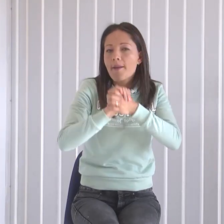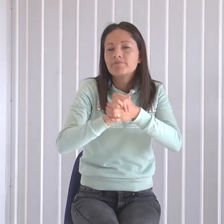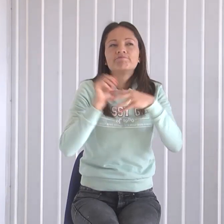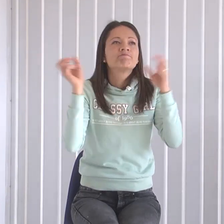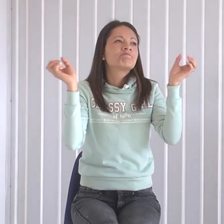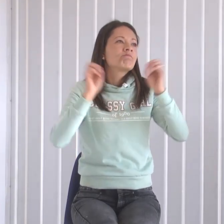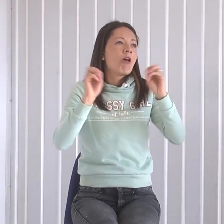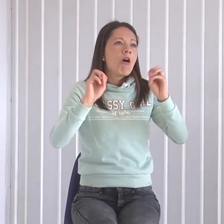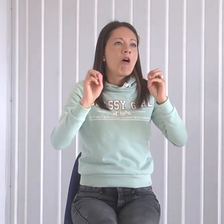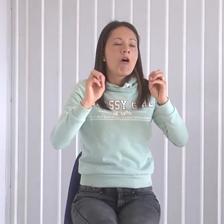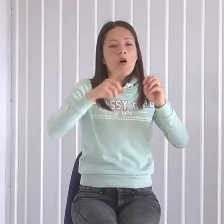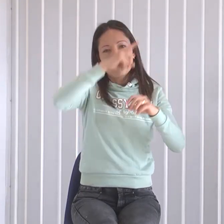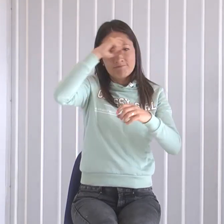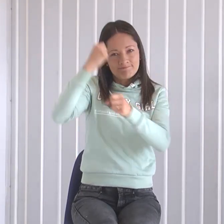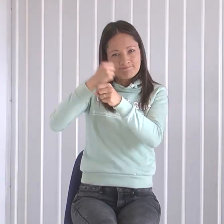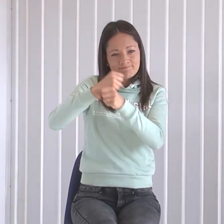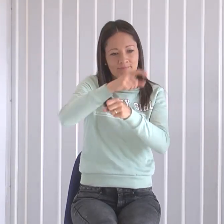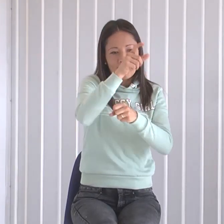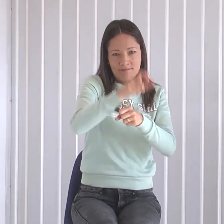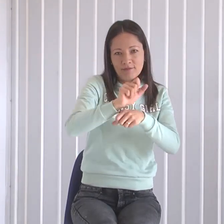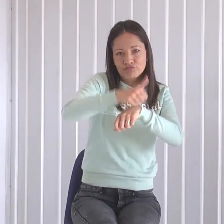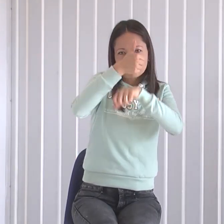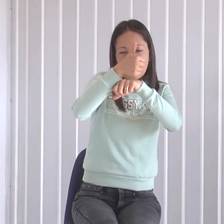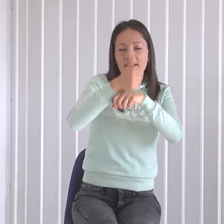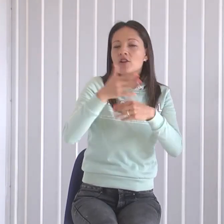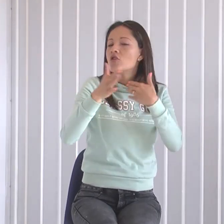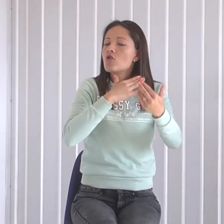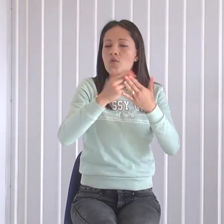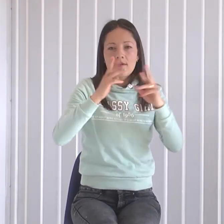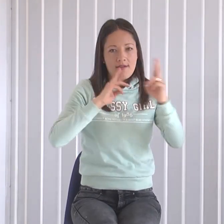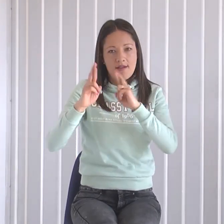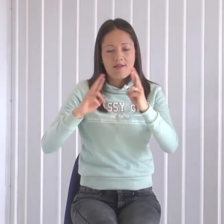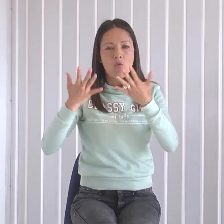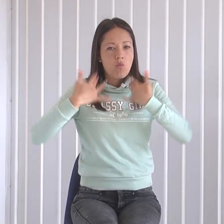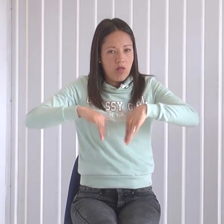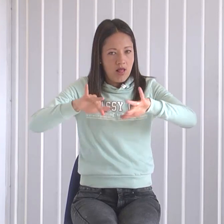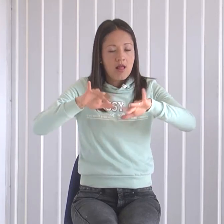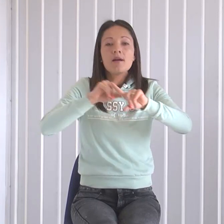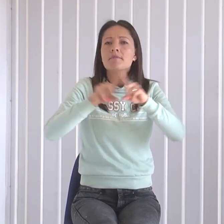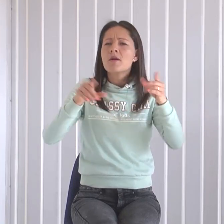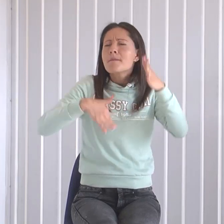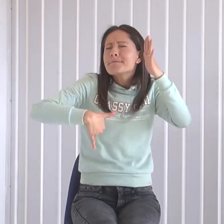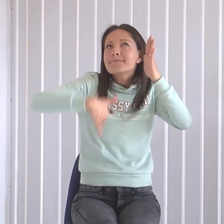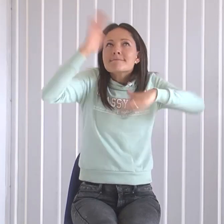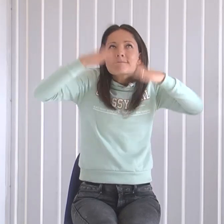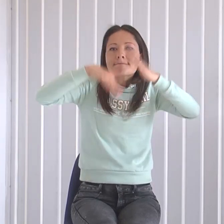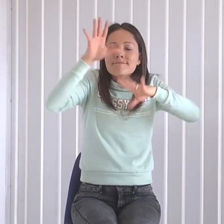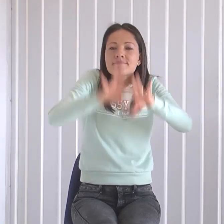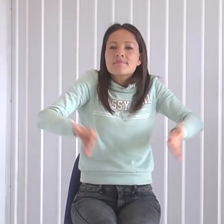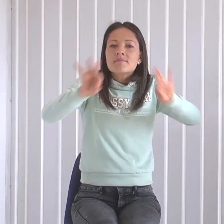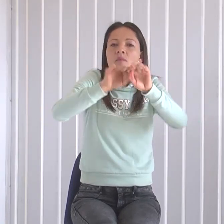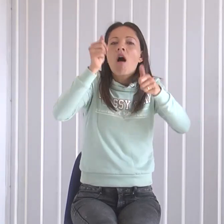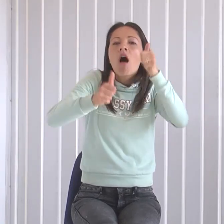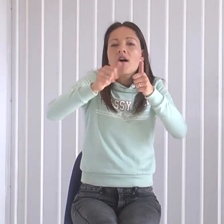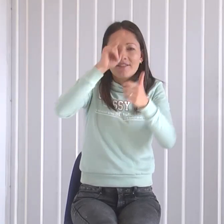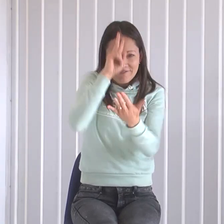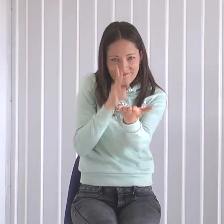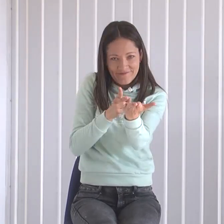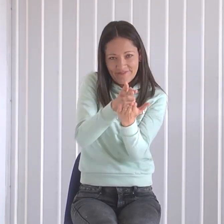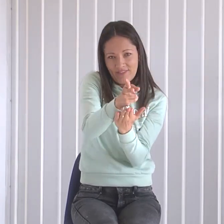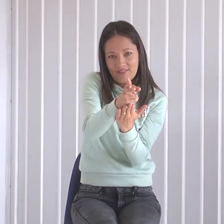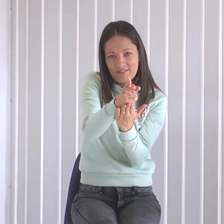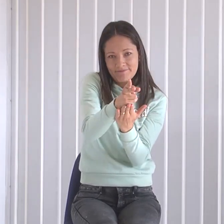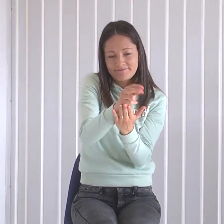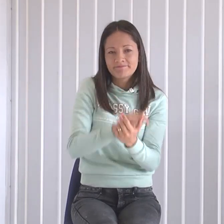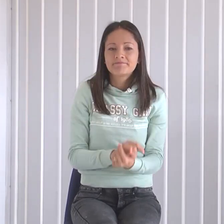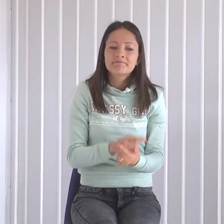no importa si son empleados, no importa cuál sea la relación. Una de las cosas más importantes es la fidelidad. Y